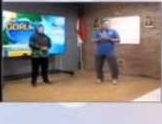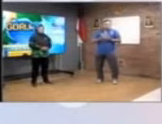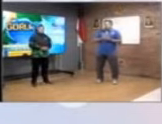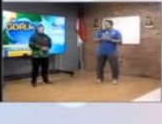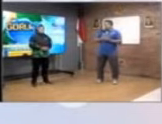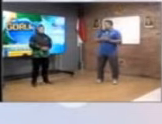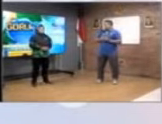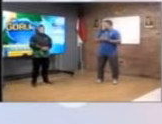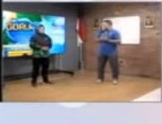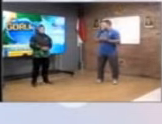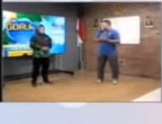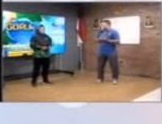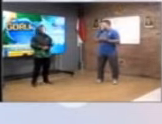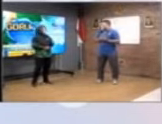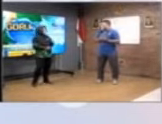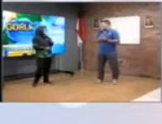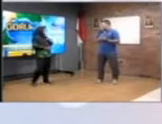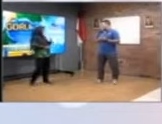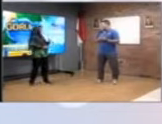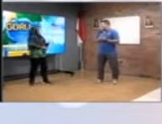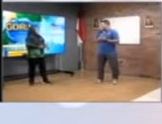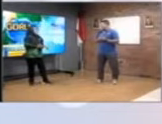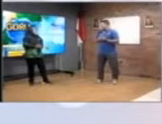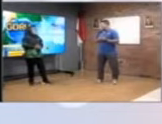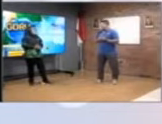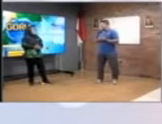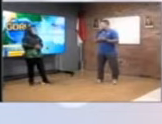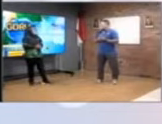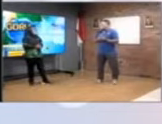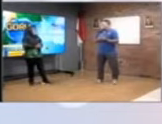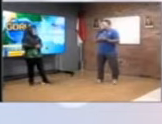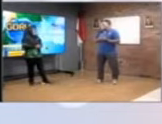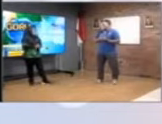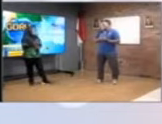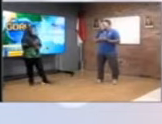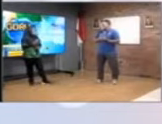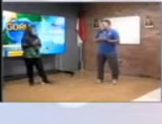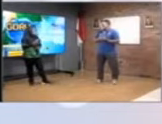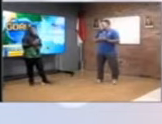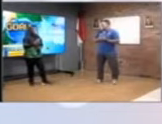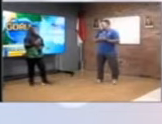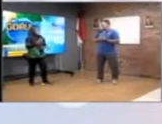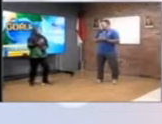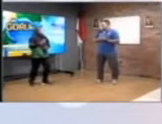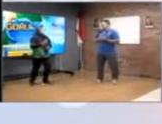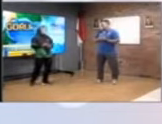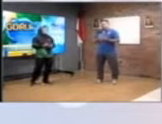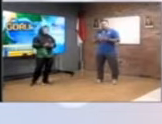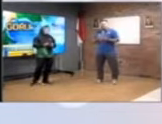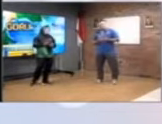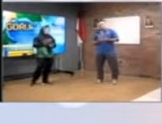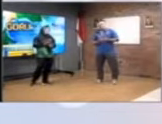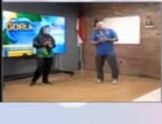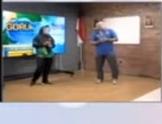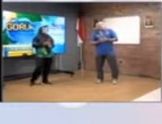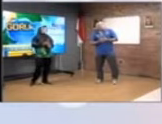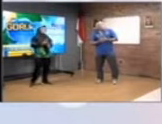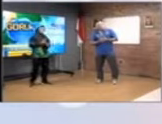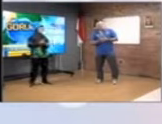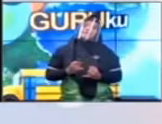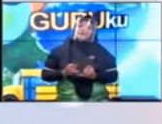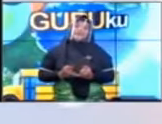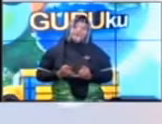menggantung itu ternyata juga ada ya, Bro Gina, ya? Oh, ternyata manfaatnya banyak sekali, Pak. Oh, gitu. Nah, ini bisa kita lihat yang pertama ada memperkuat otot punggung,